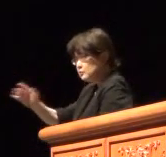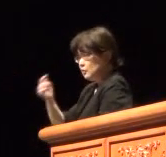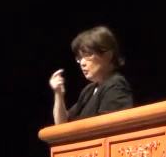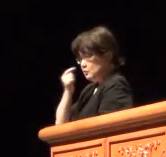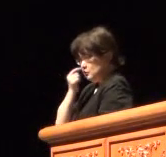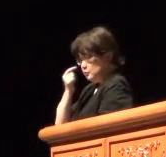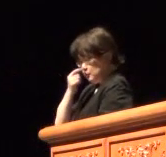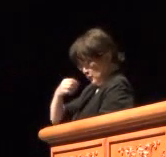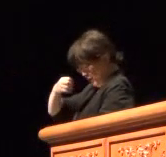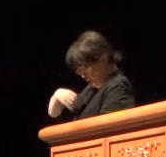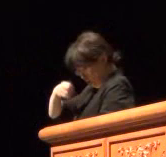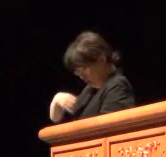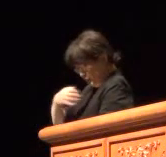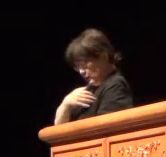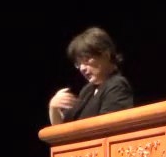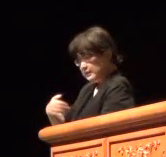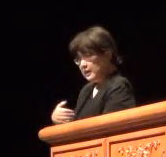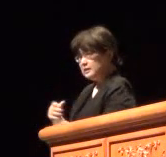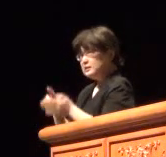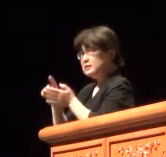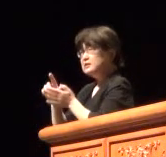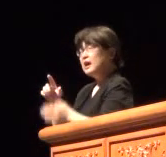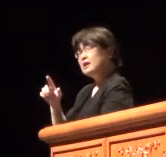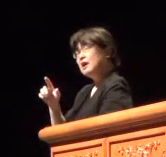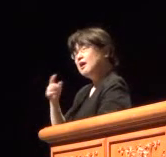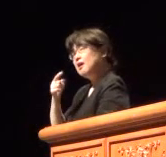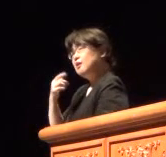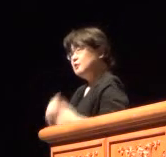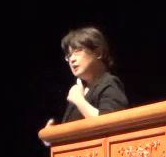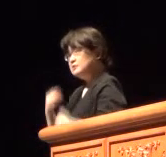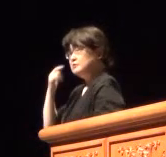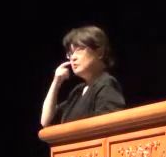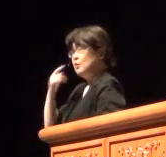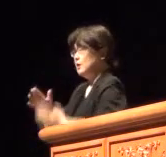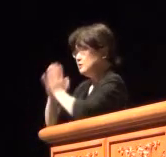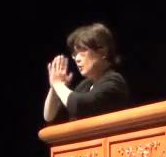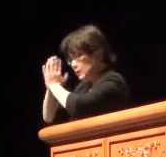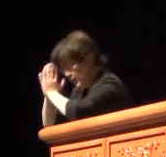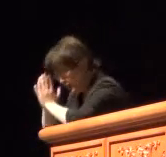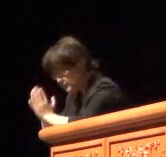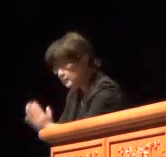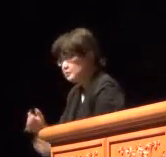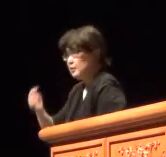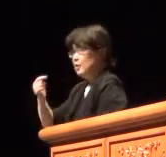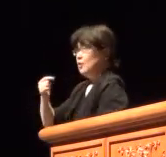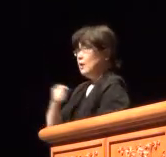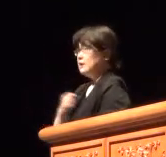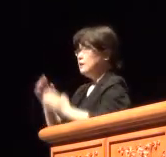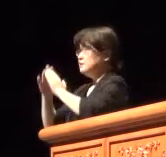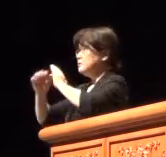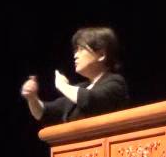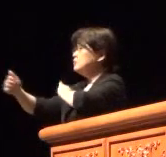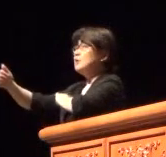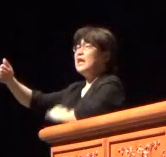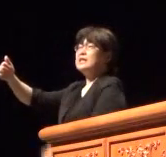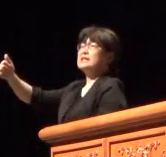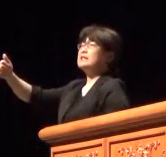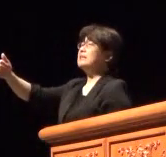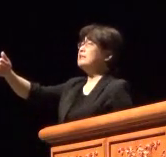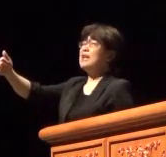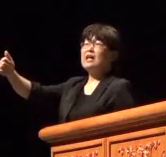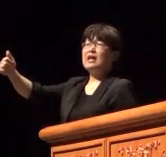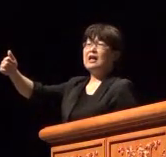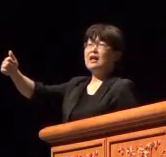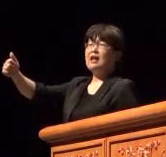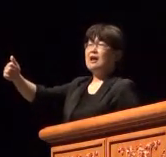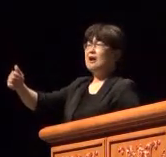いかけていくことができたらとても嬉しく思います。お願いです。私も外行って